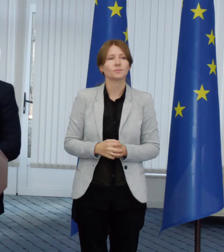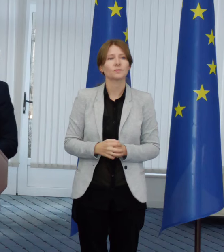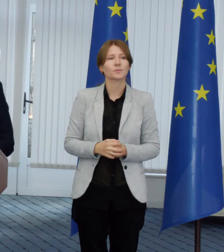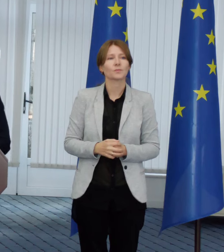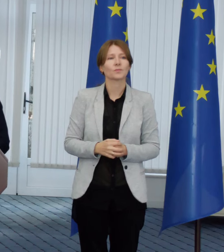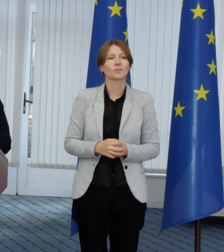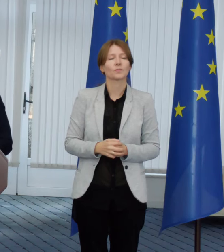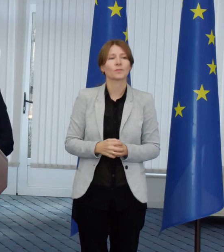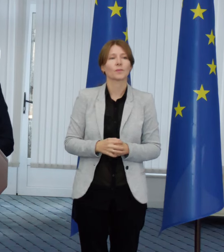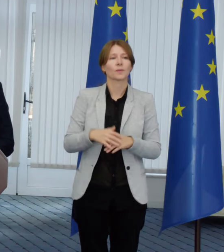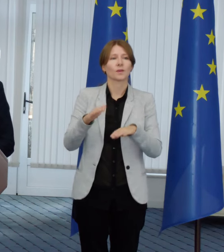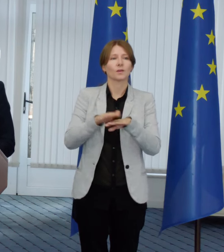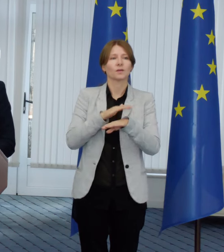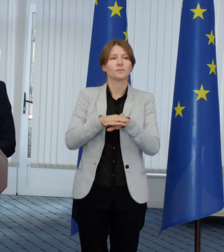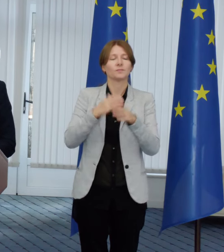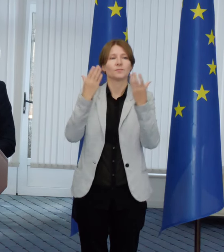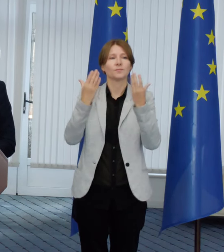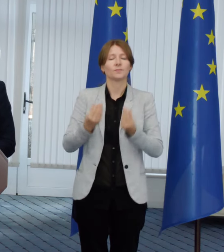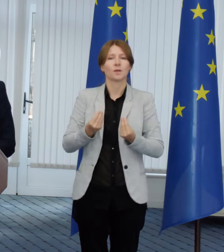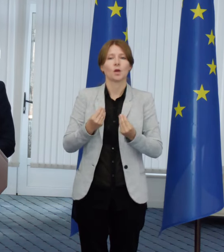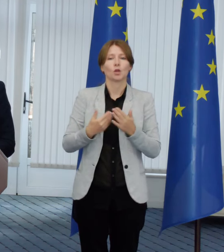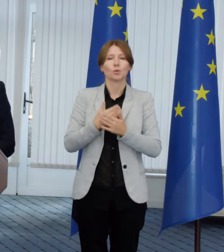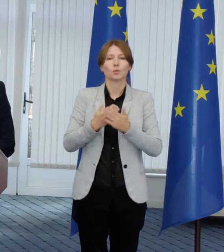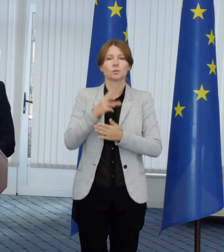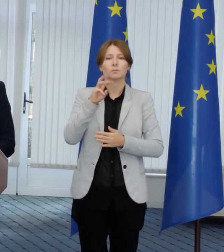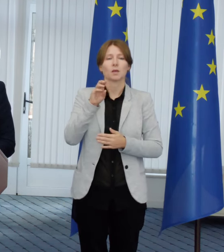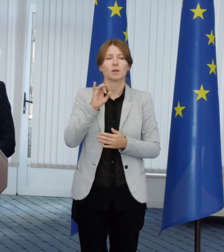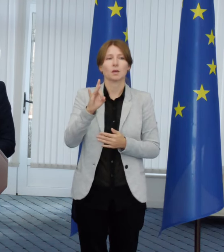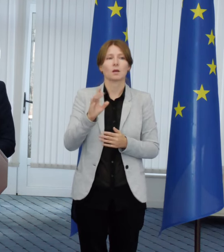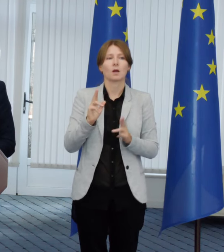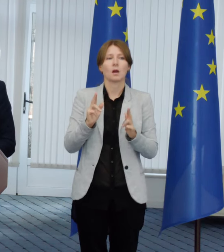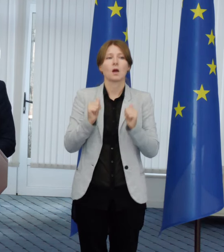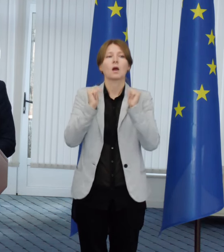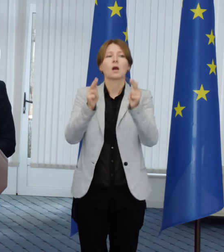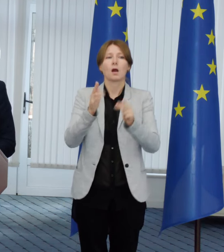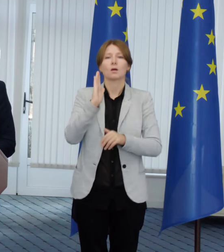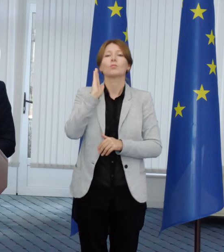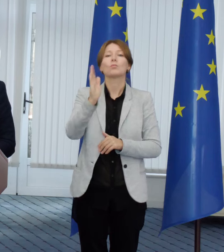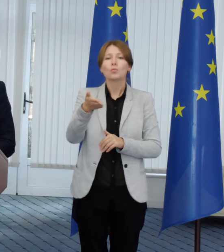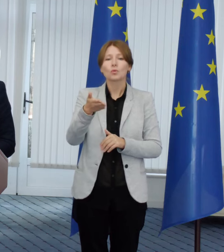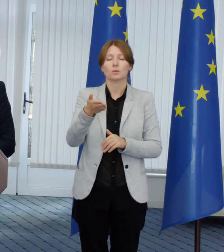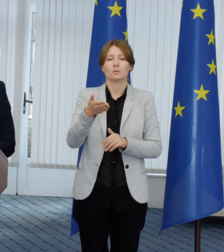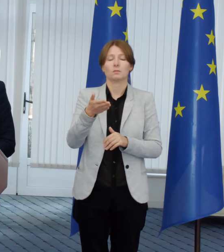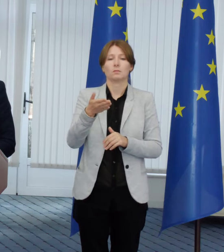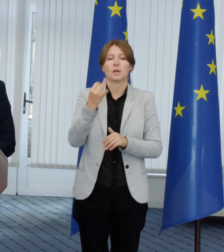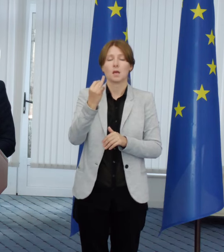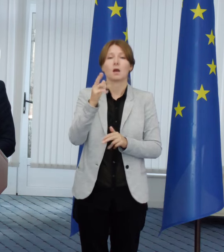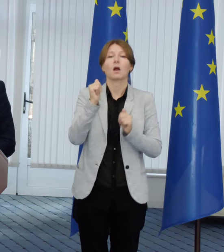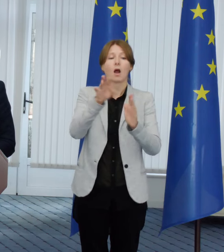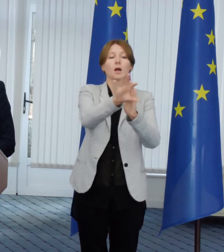Bună ziua, domnul ministru Alexandru Newsmaker. Vă rog să-mi răspundeți, dar cum au fost selectate regiunii în care